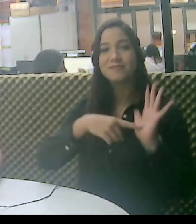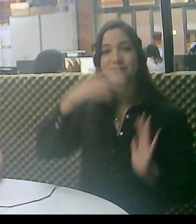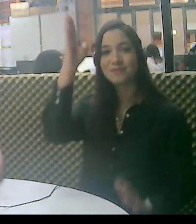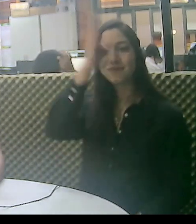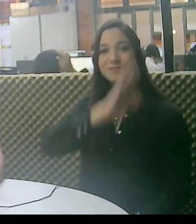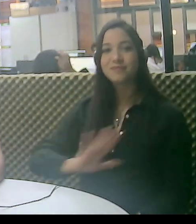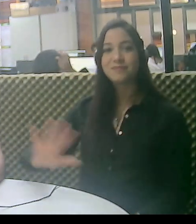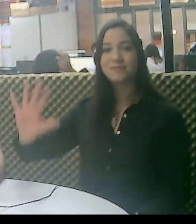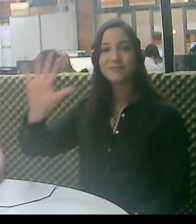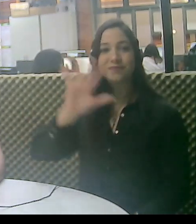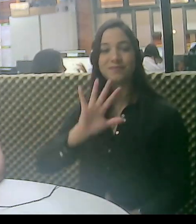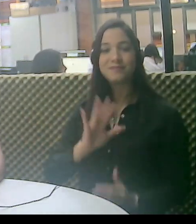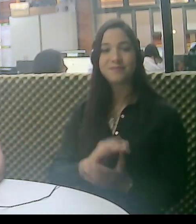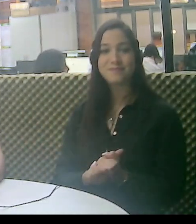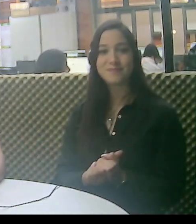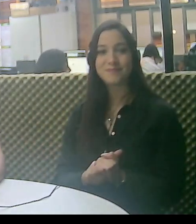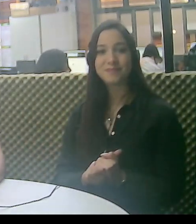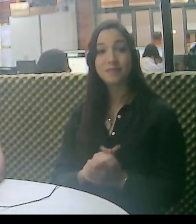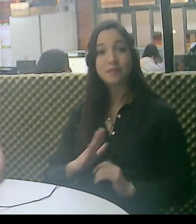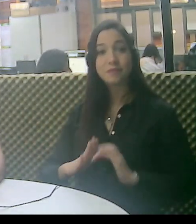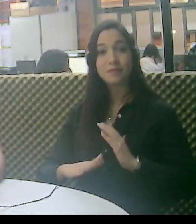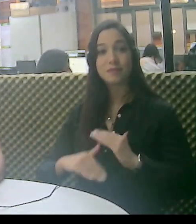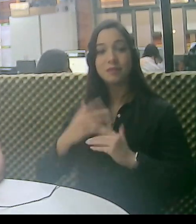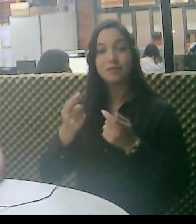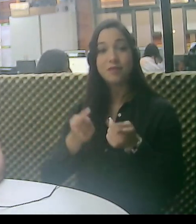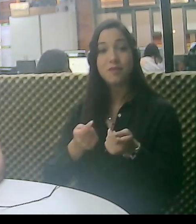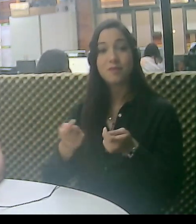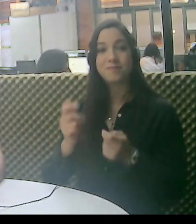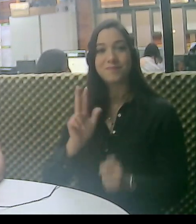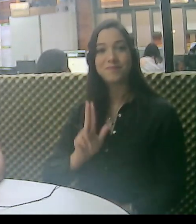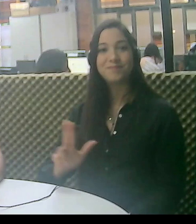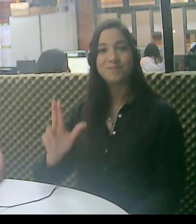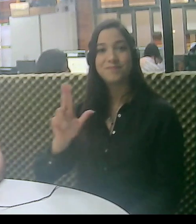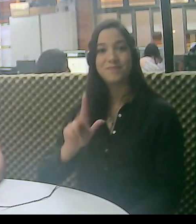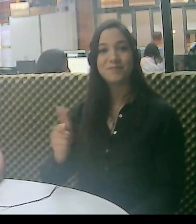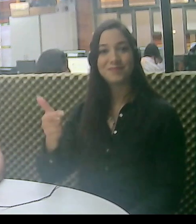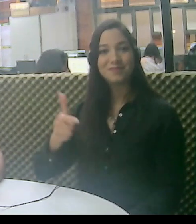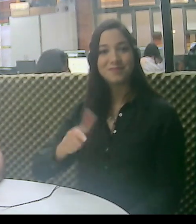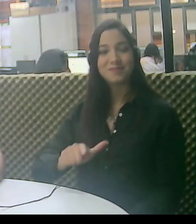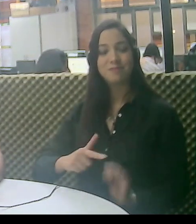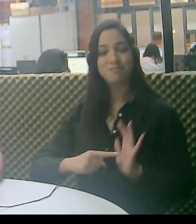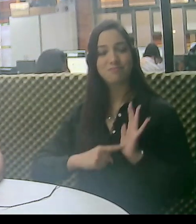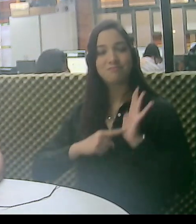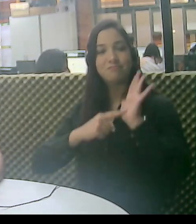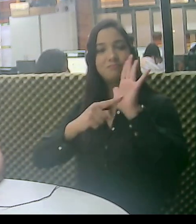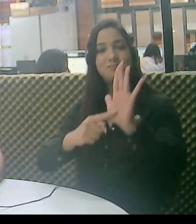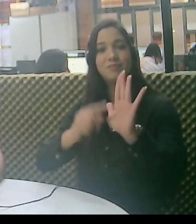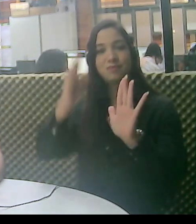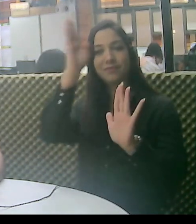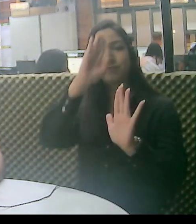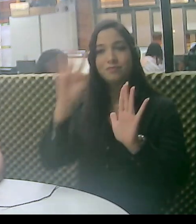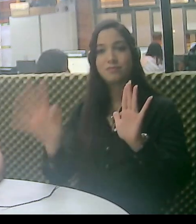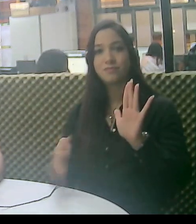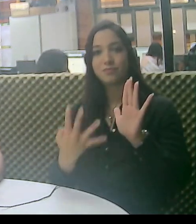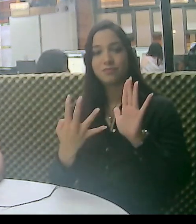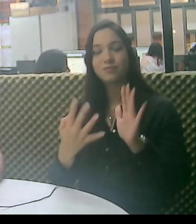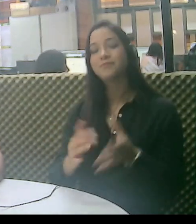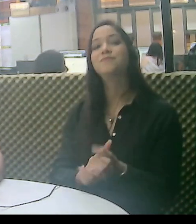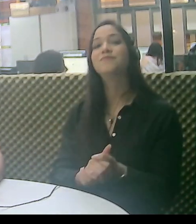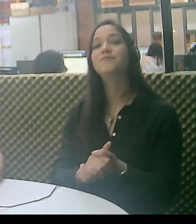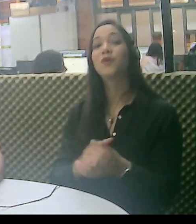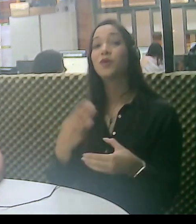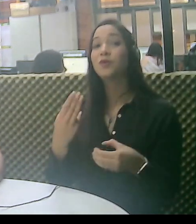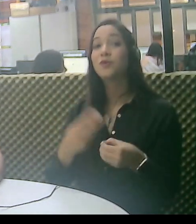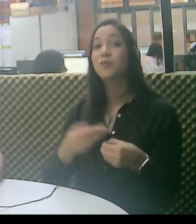destaque nacional. O desenvolvimento econômico de Uberlândia voltou a ser evidenciado nacionalmente. Desta vez, o